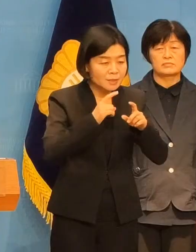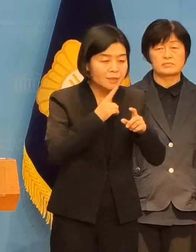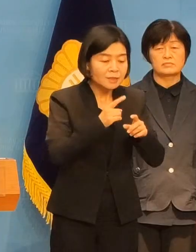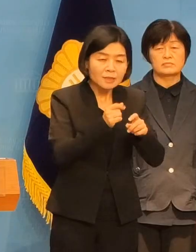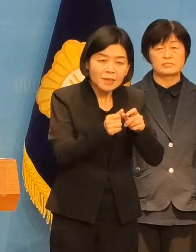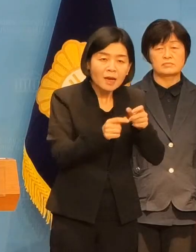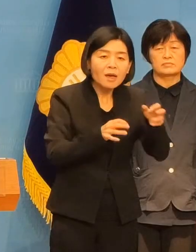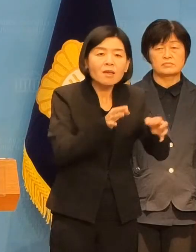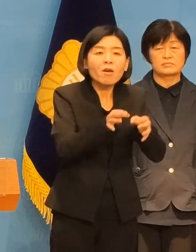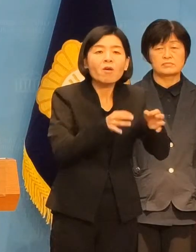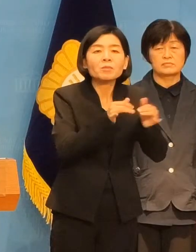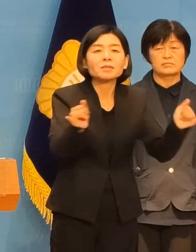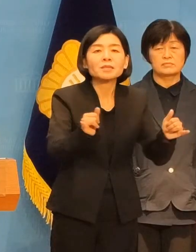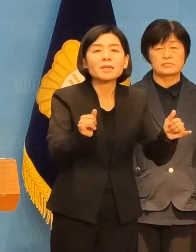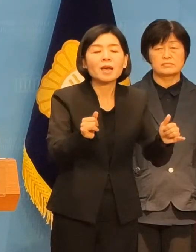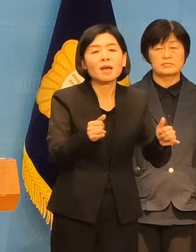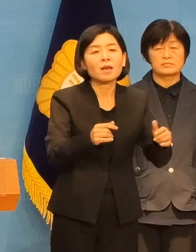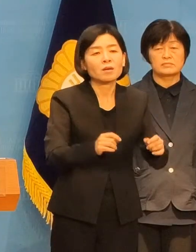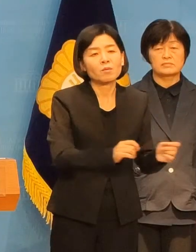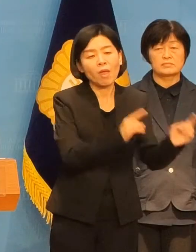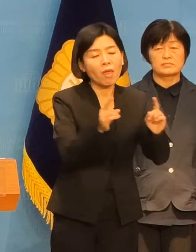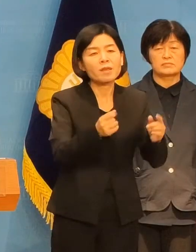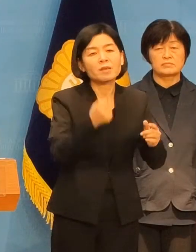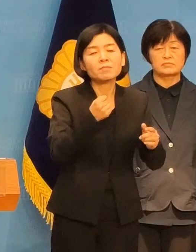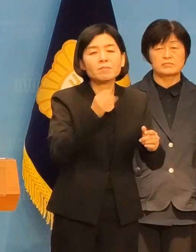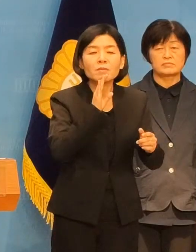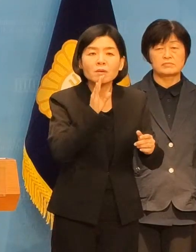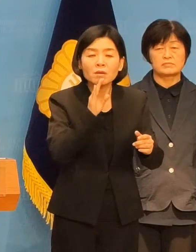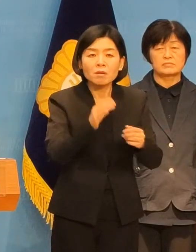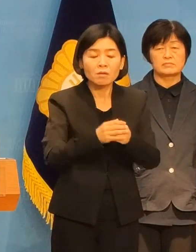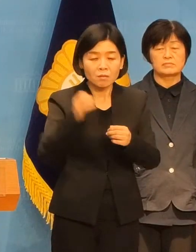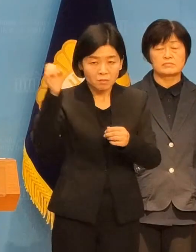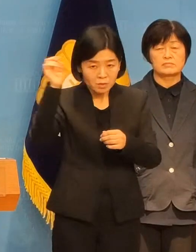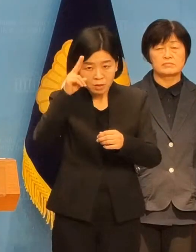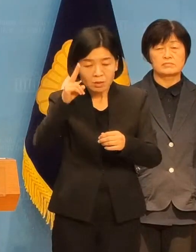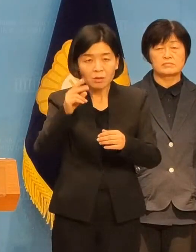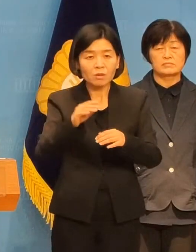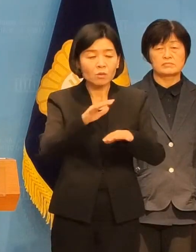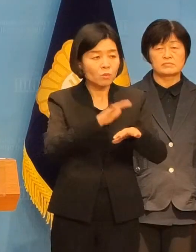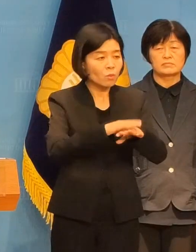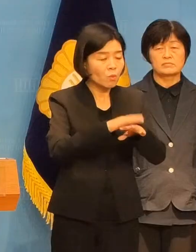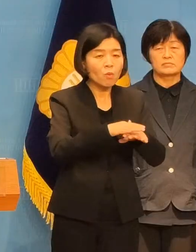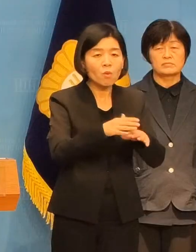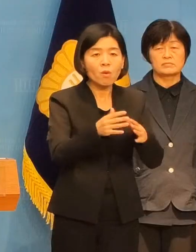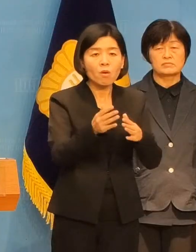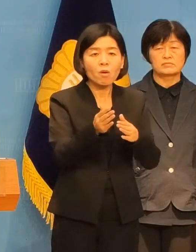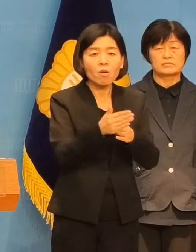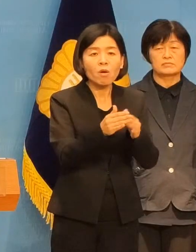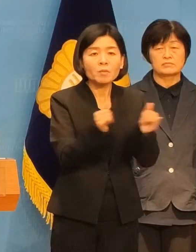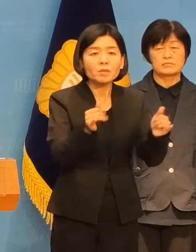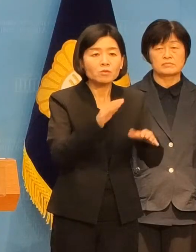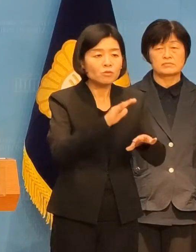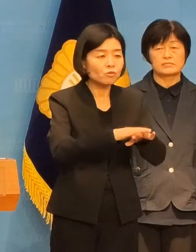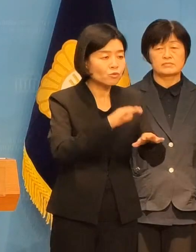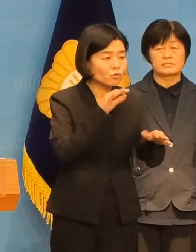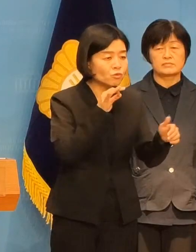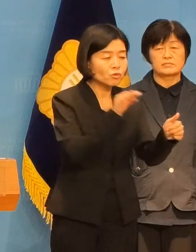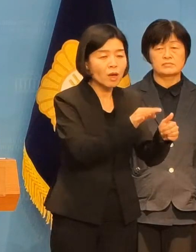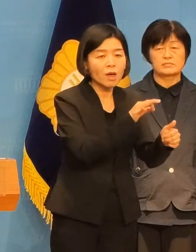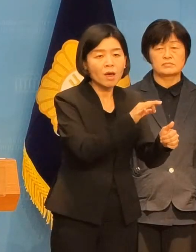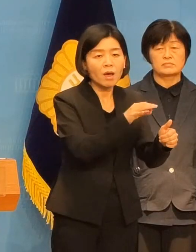힘이 되어 왔습니다. 그러나 느닷없는 농어민 공익수당 줬다 뺏기로 인해 지역